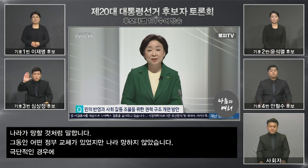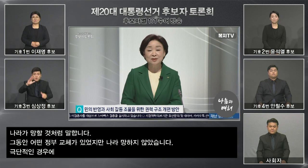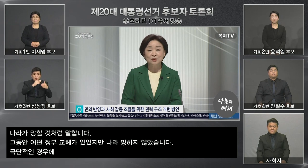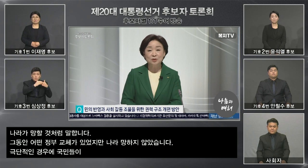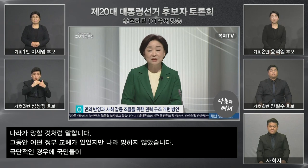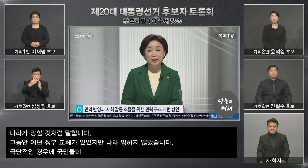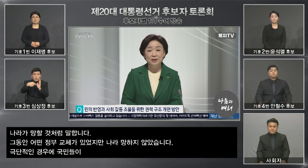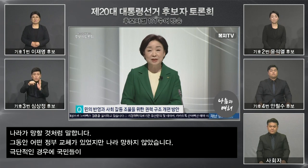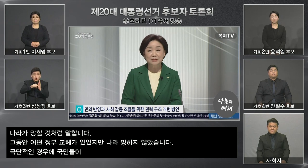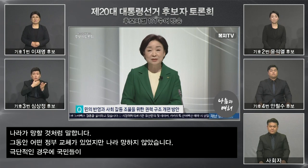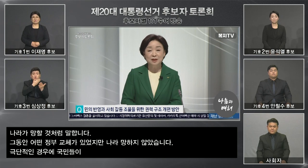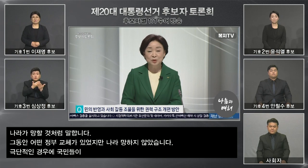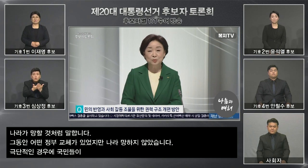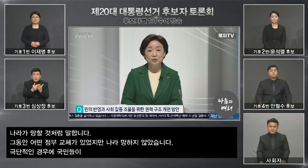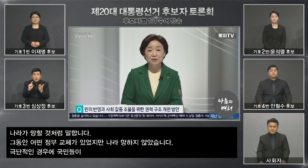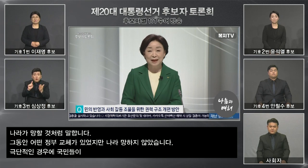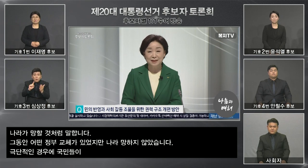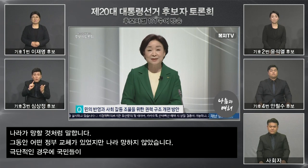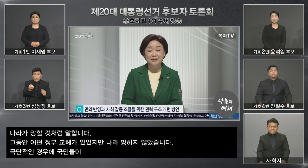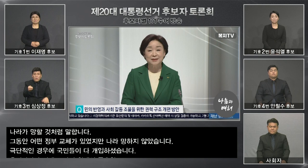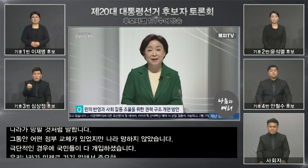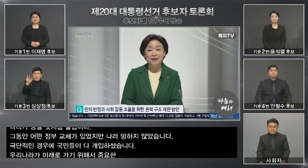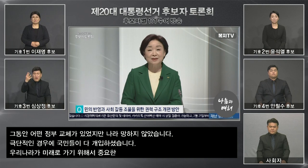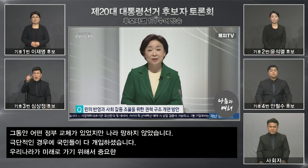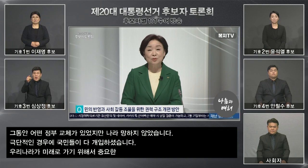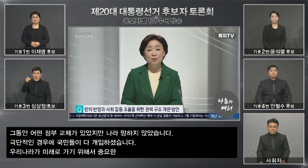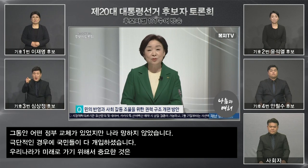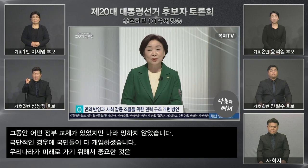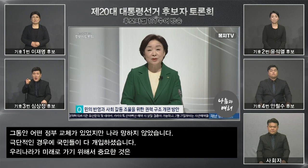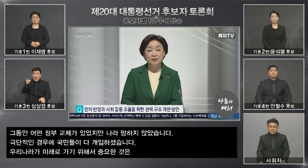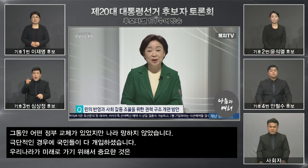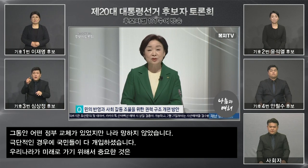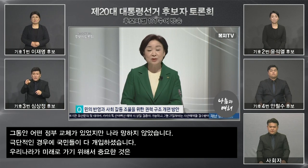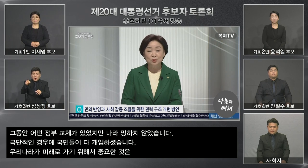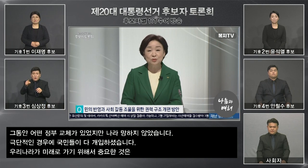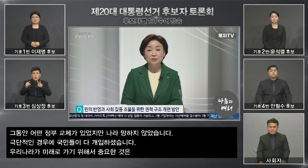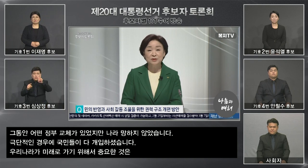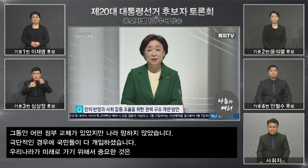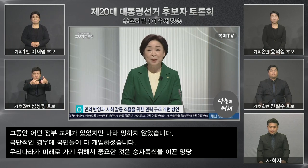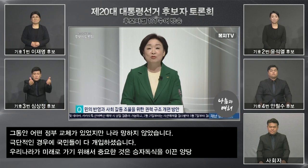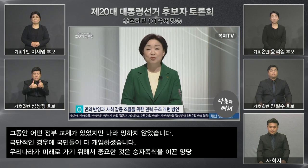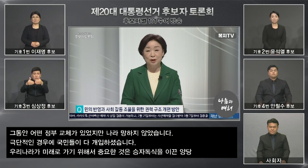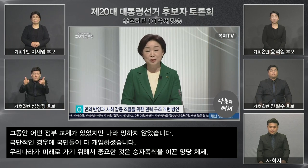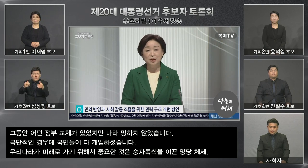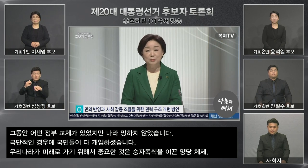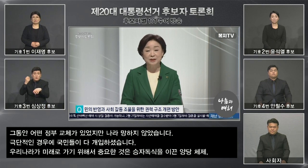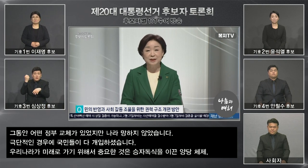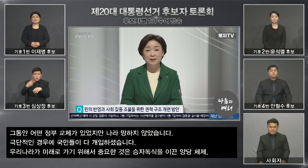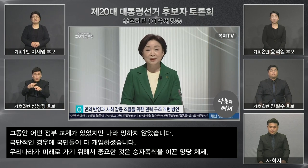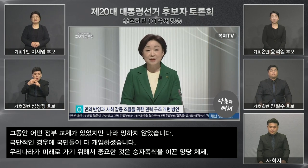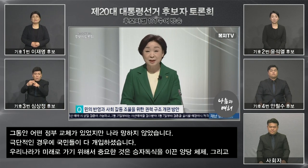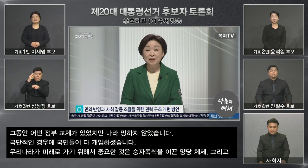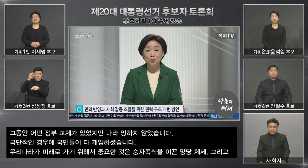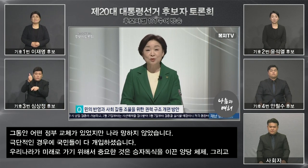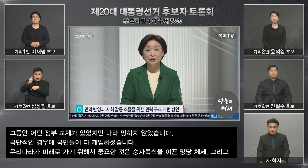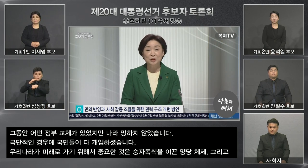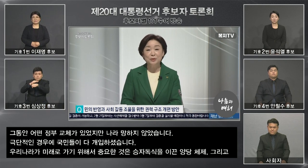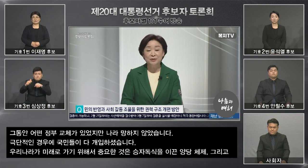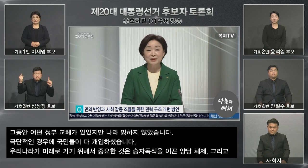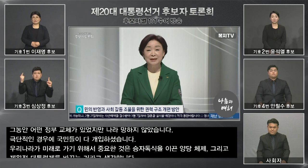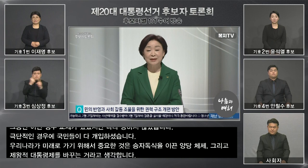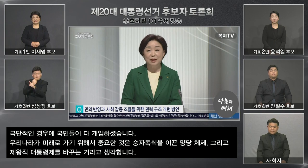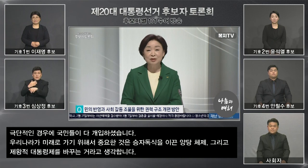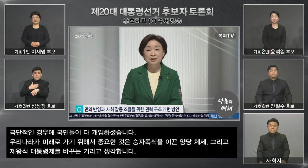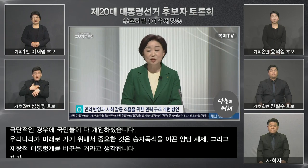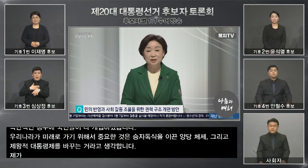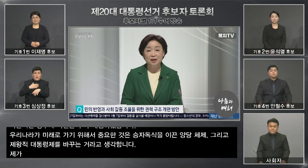승자독식 사회를 이끈 35년 양당체제 그리고 제왕적 대통령죄를 바꾸는 거라고 생각합니다. 제가 대통령이